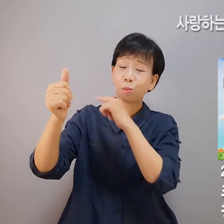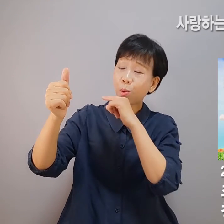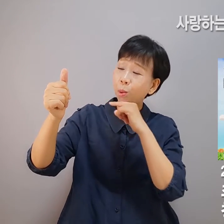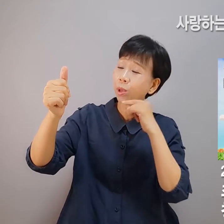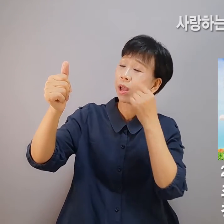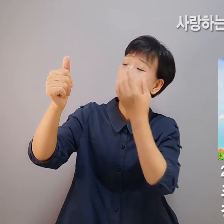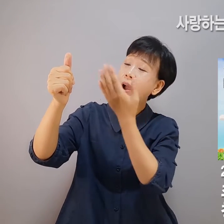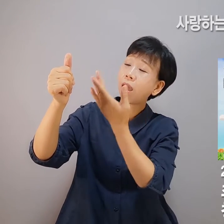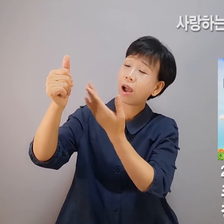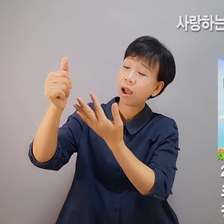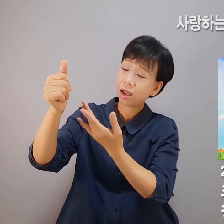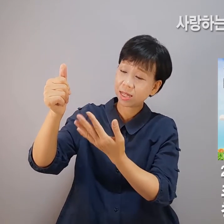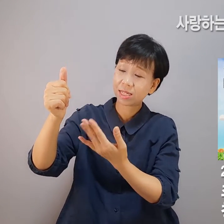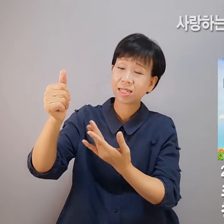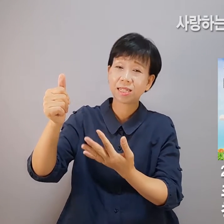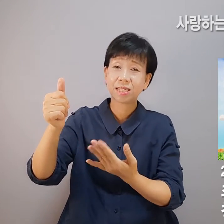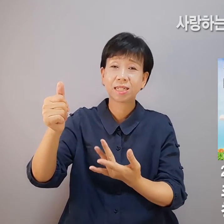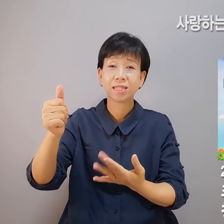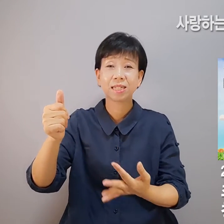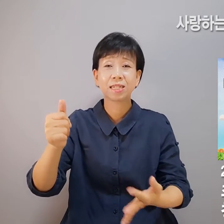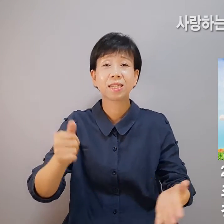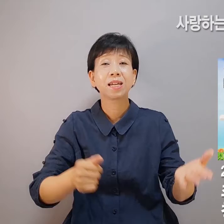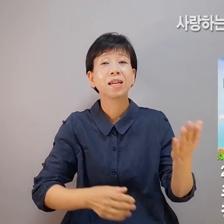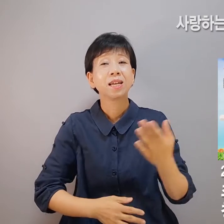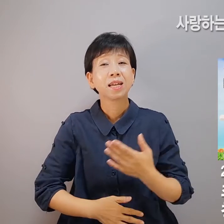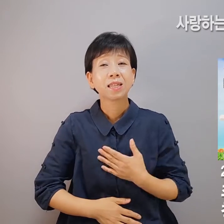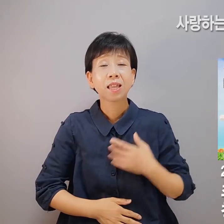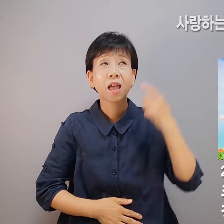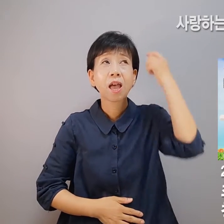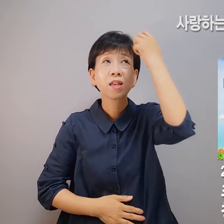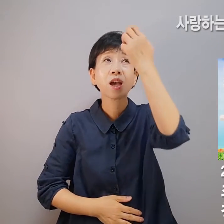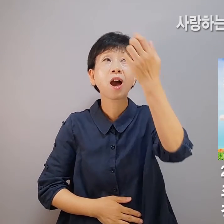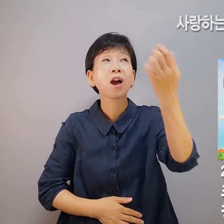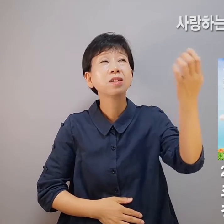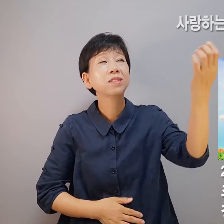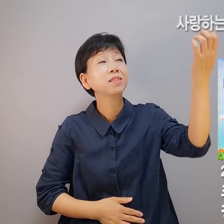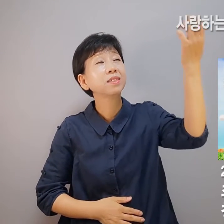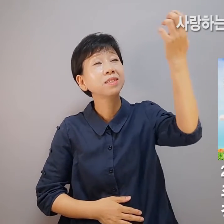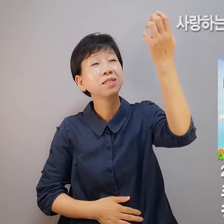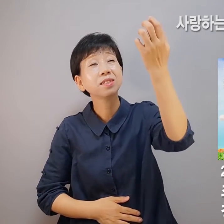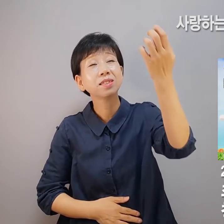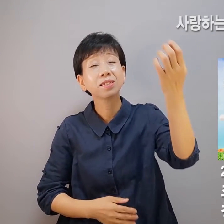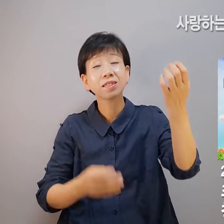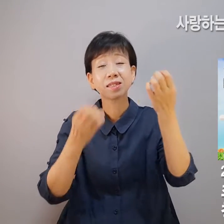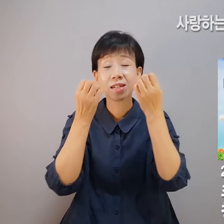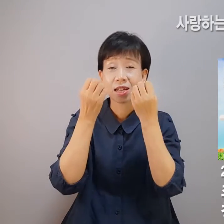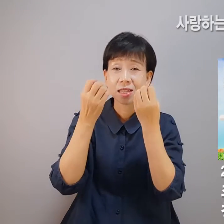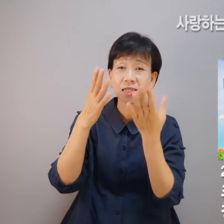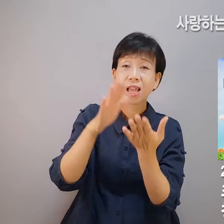주 보혈이 내 영을